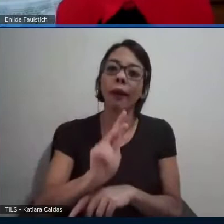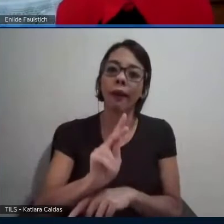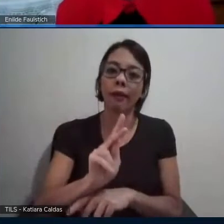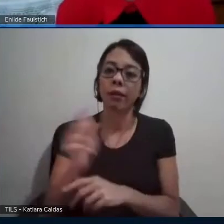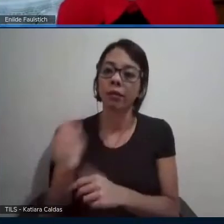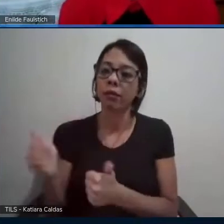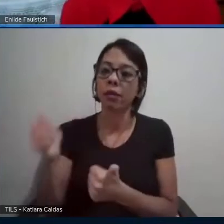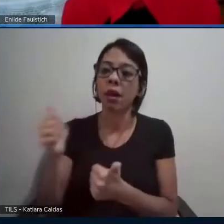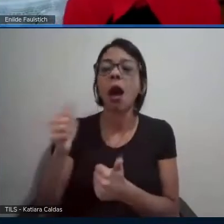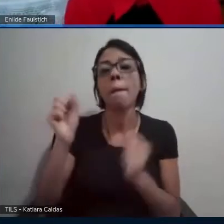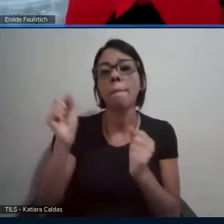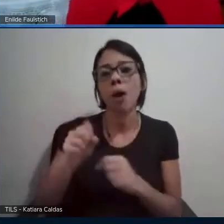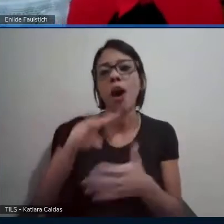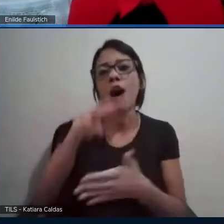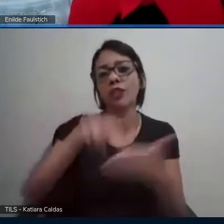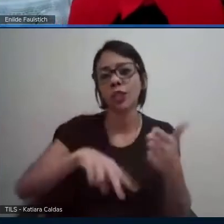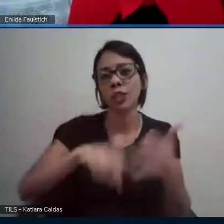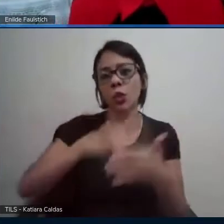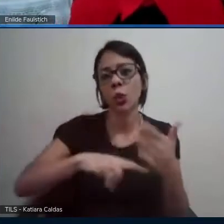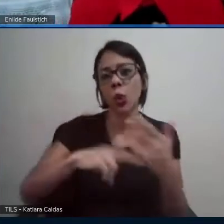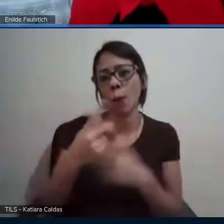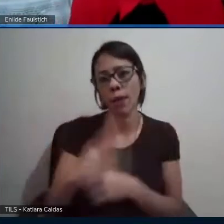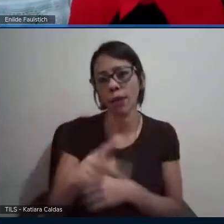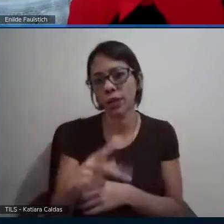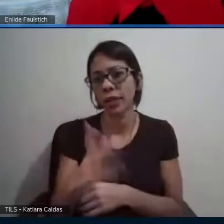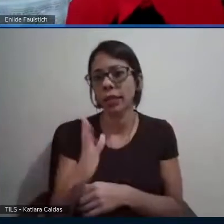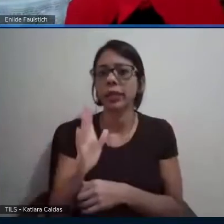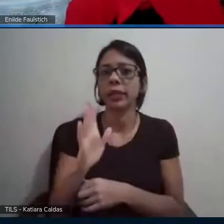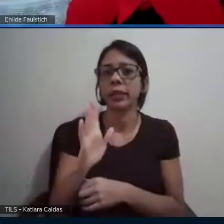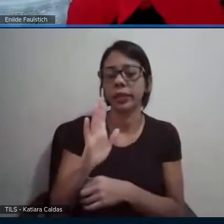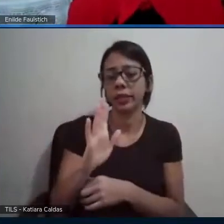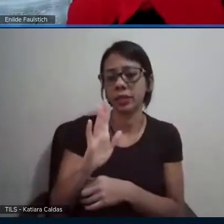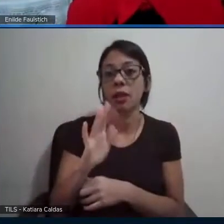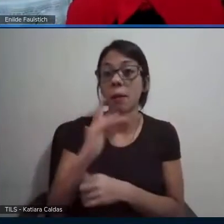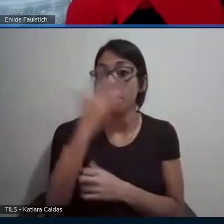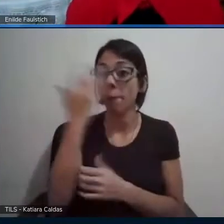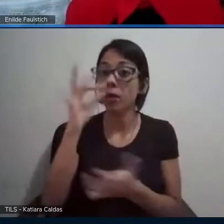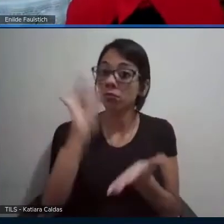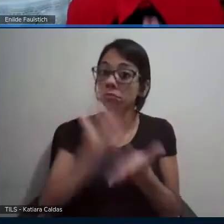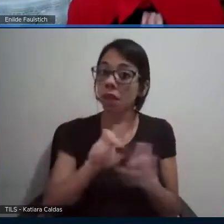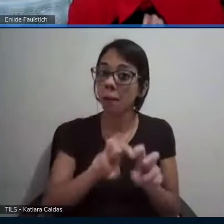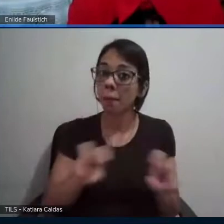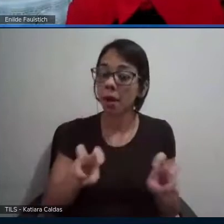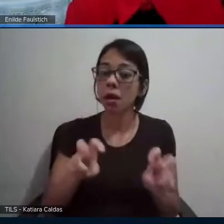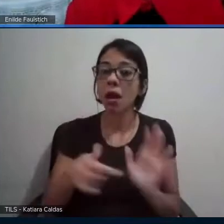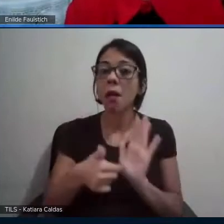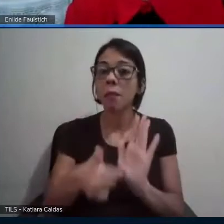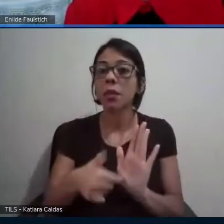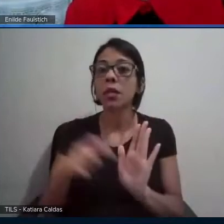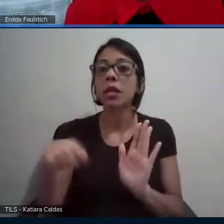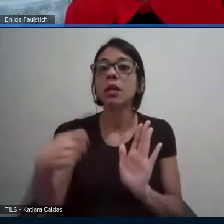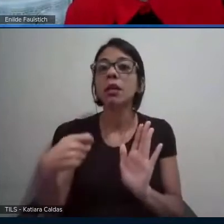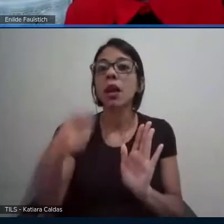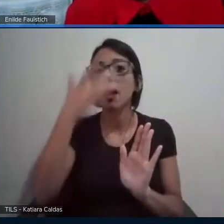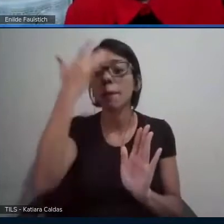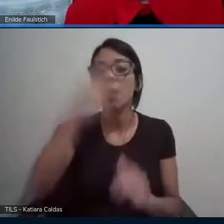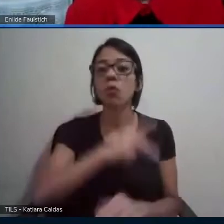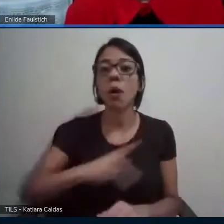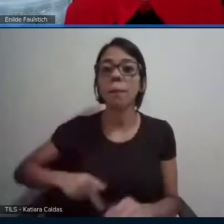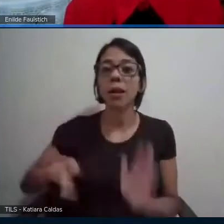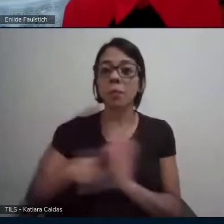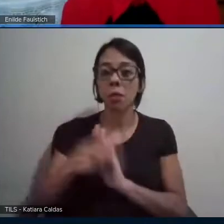pode ser lido o documento dele, pode ser lido, enfim, apresentado pela presidente da